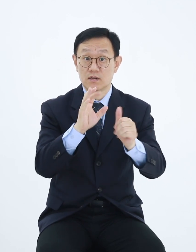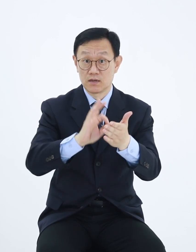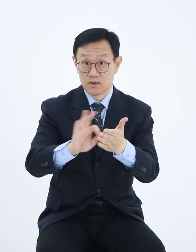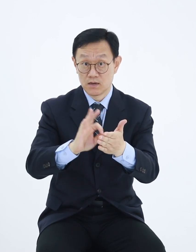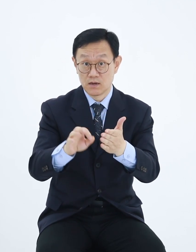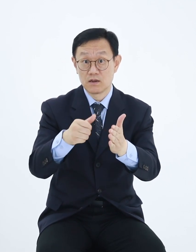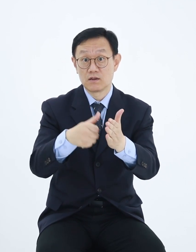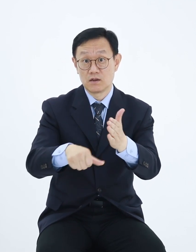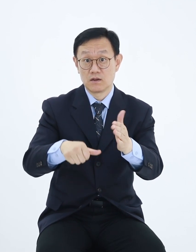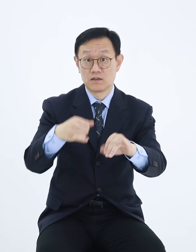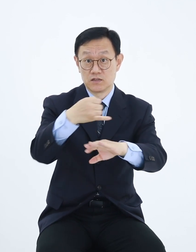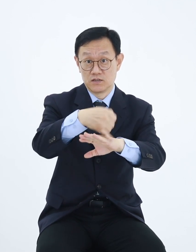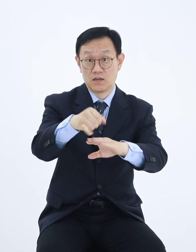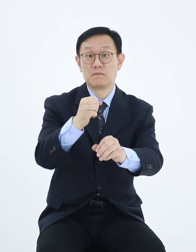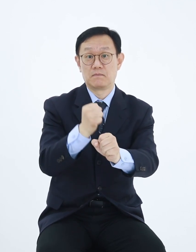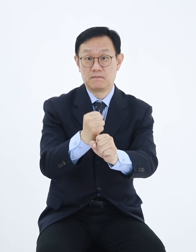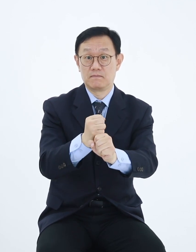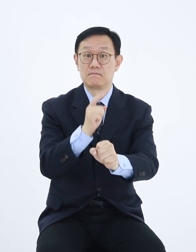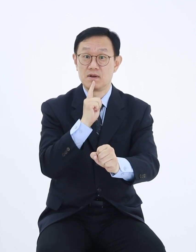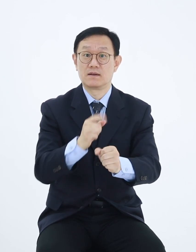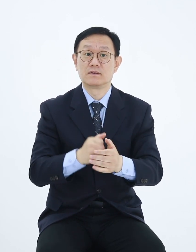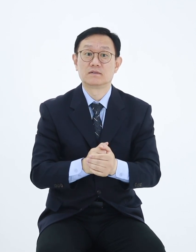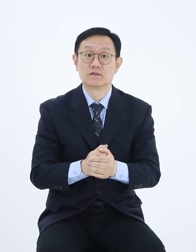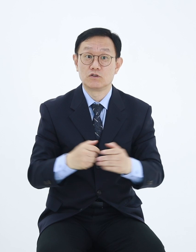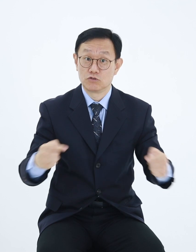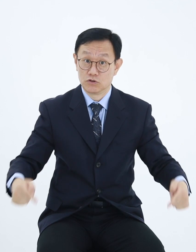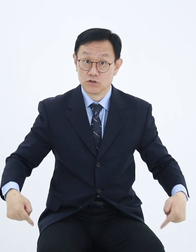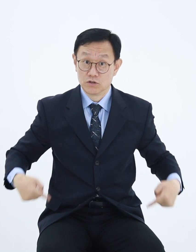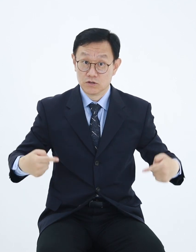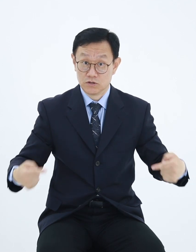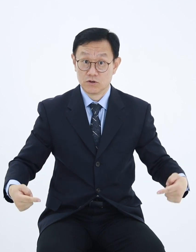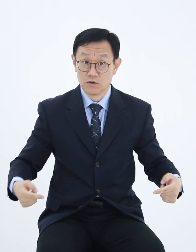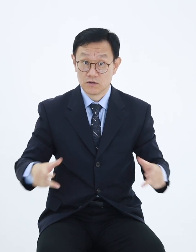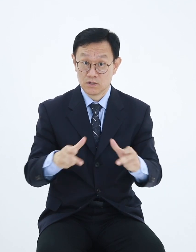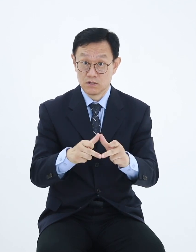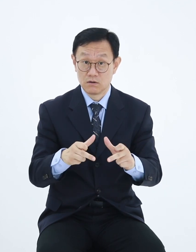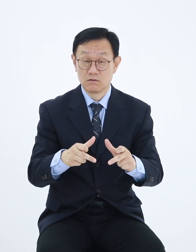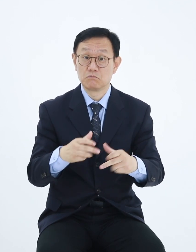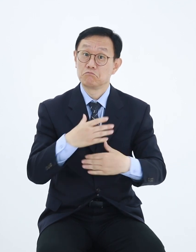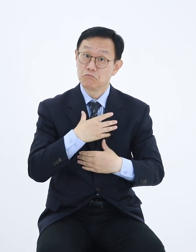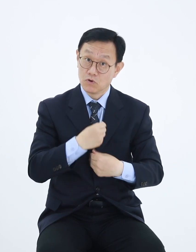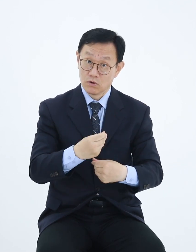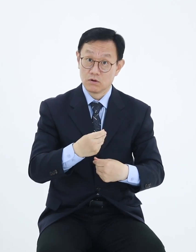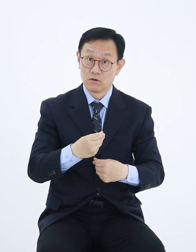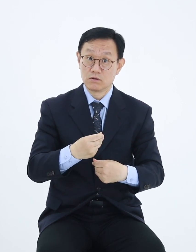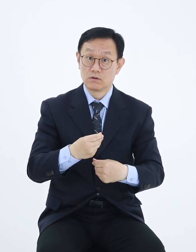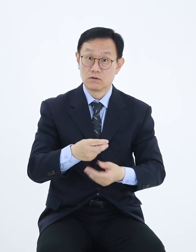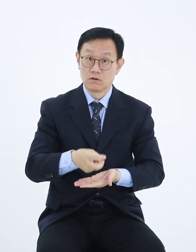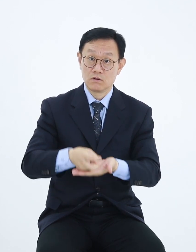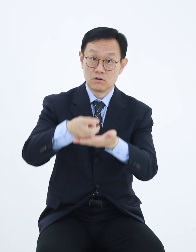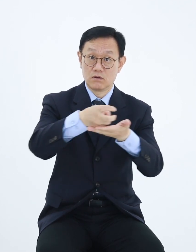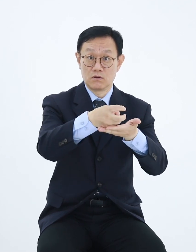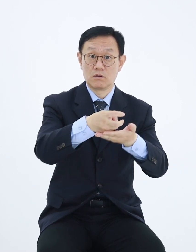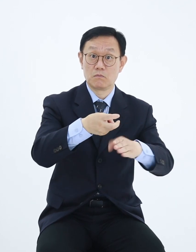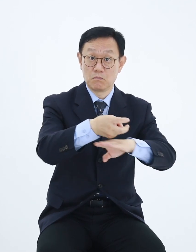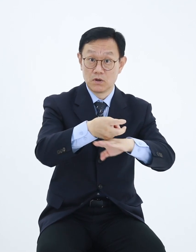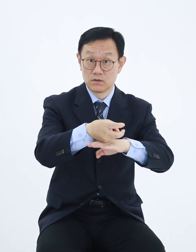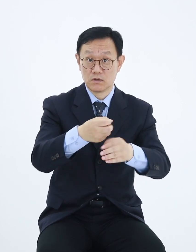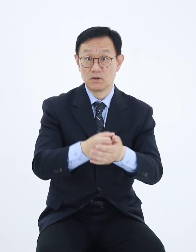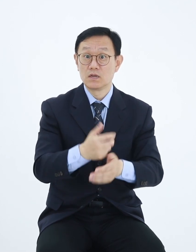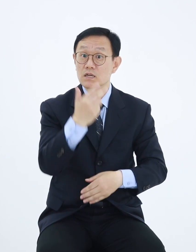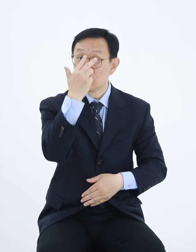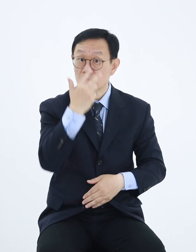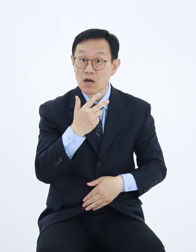환경을 만드는 디자인을 말합니다. 휠체어 이용자도 편하게 오르내릴 수 있는 저상버스, 시각장애인을